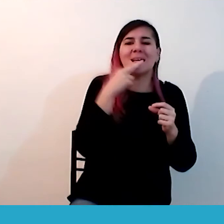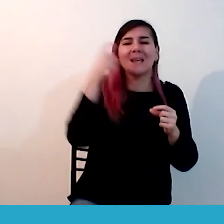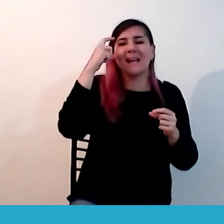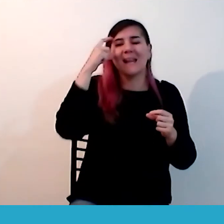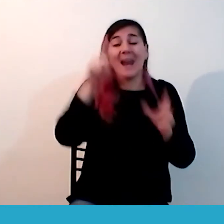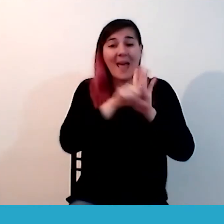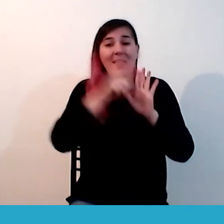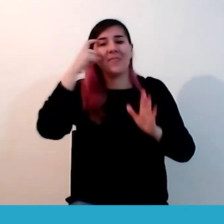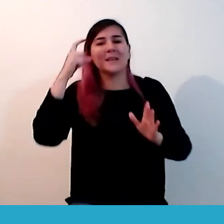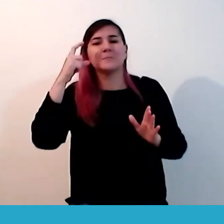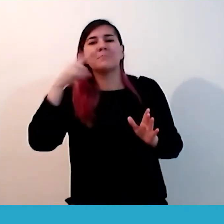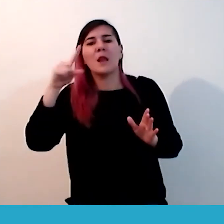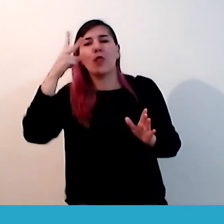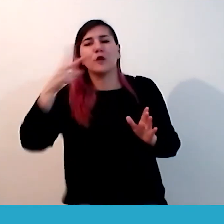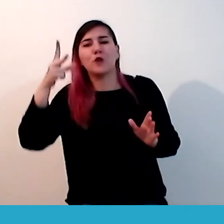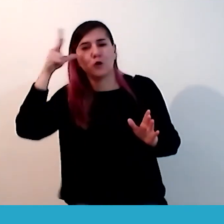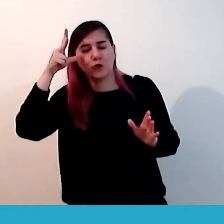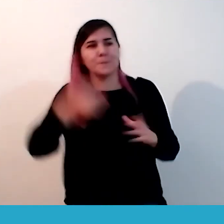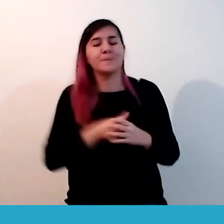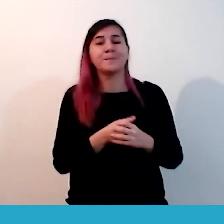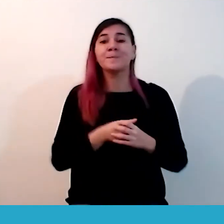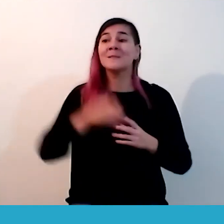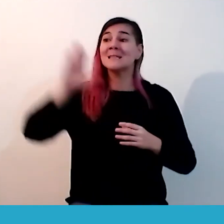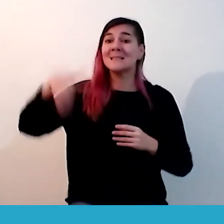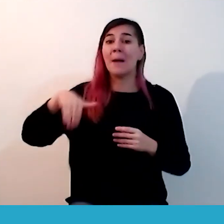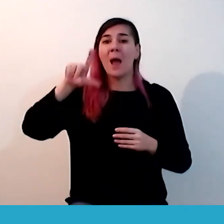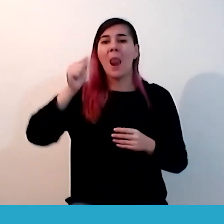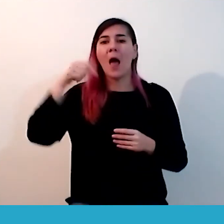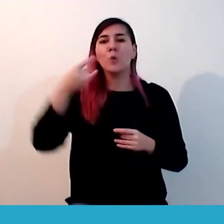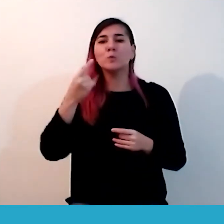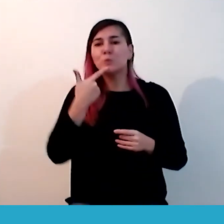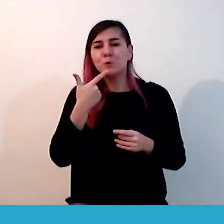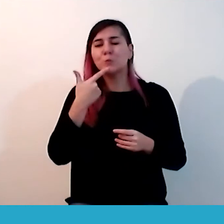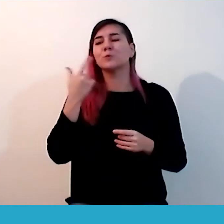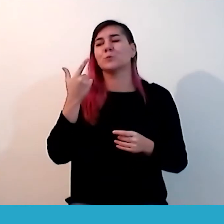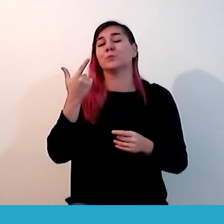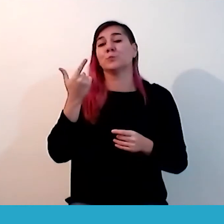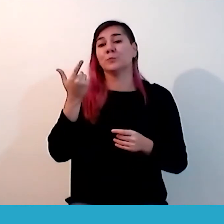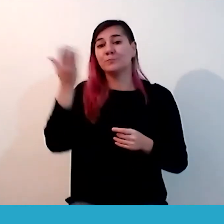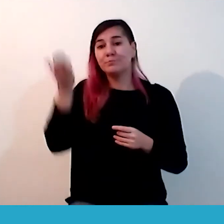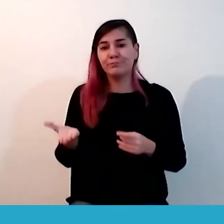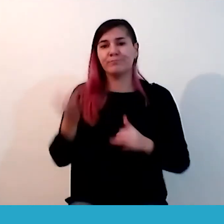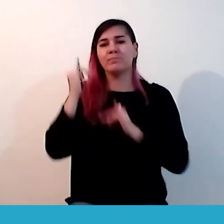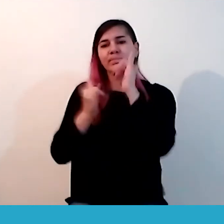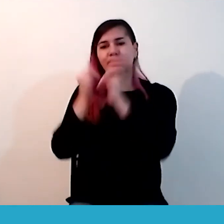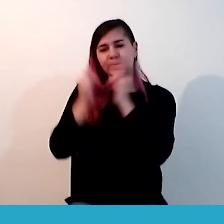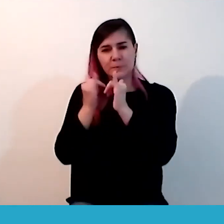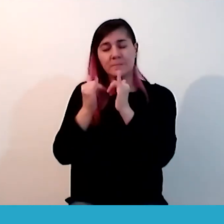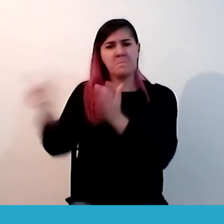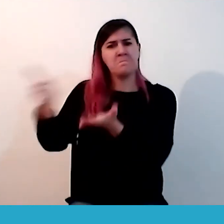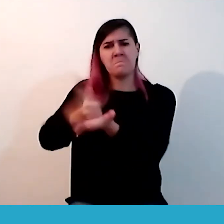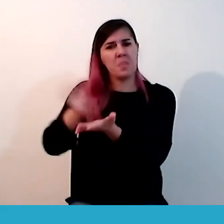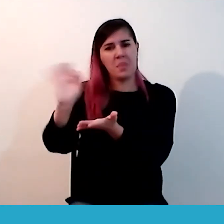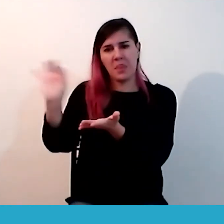10.208. Seguidamente se llama al señor Lanusco David Antonio, orador número 167, quien no se encuentra en la